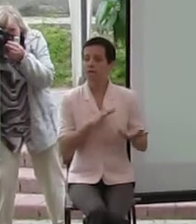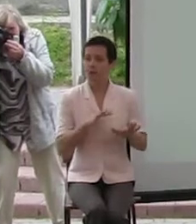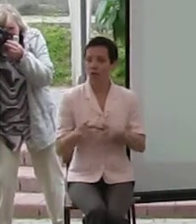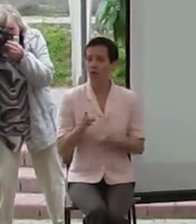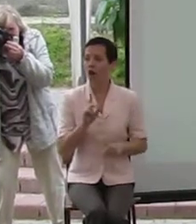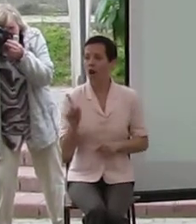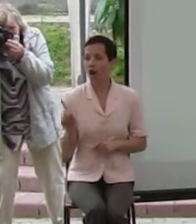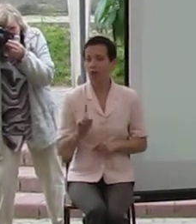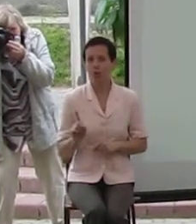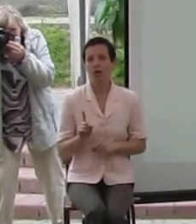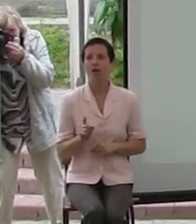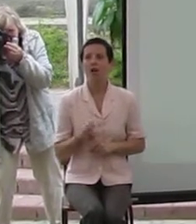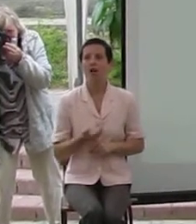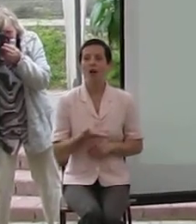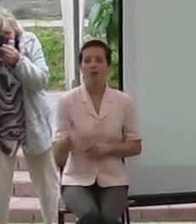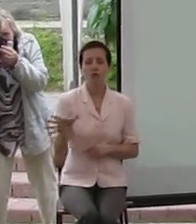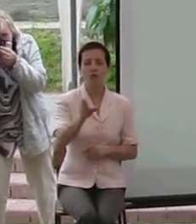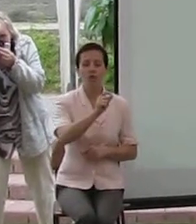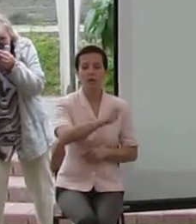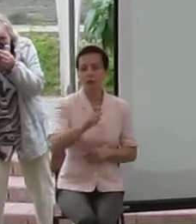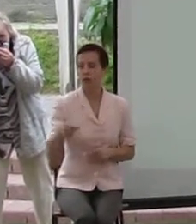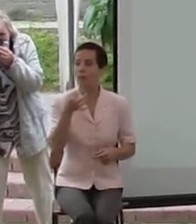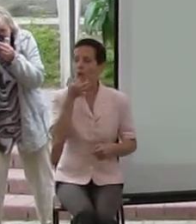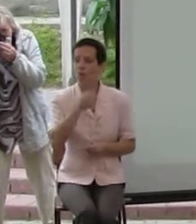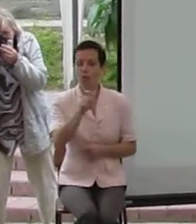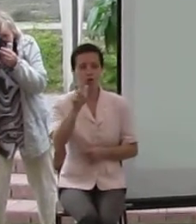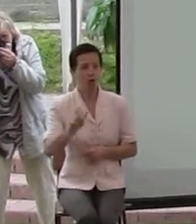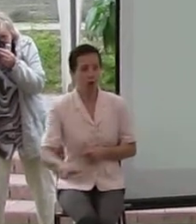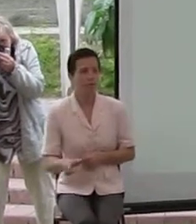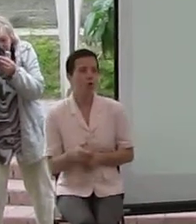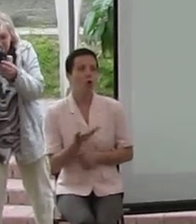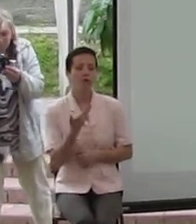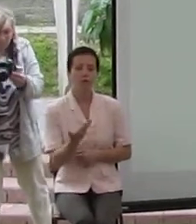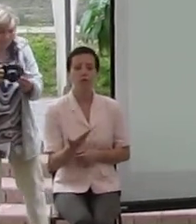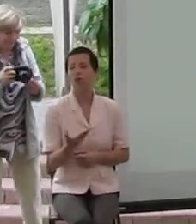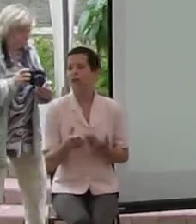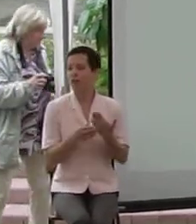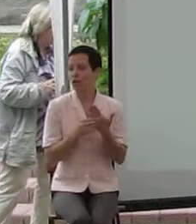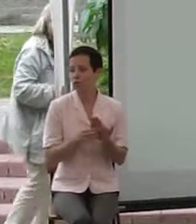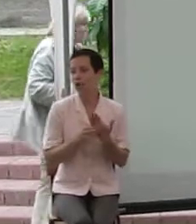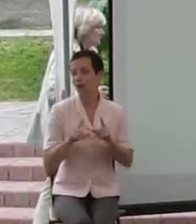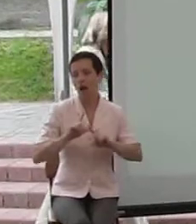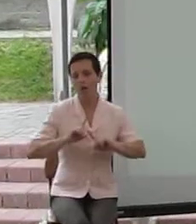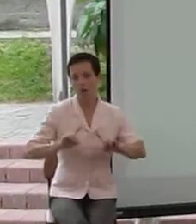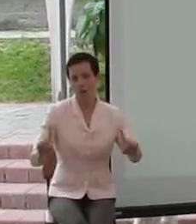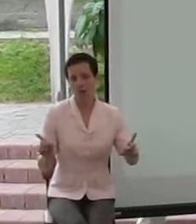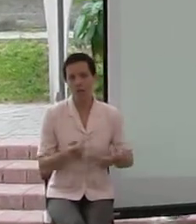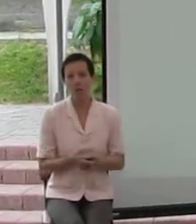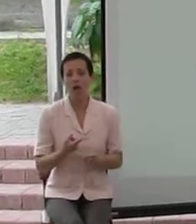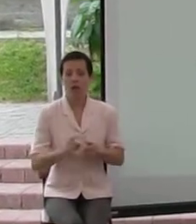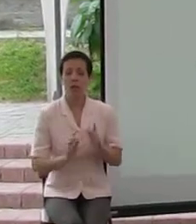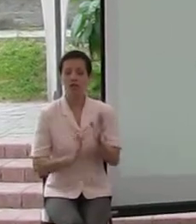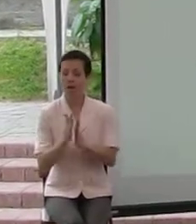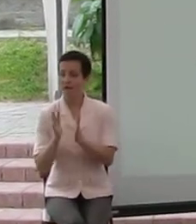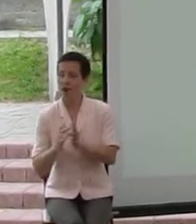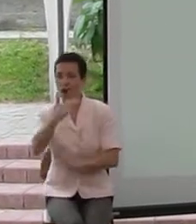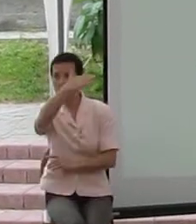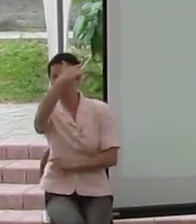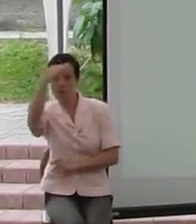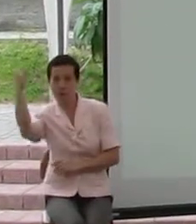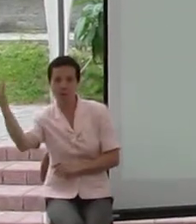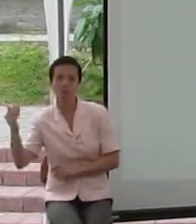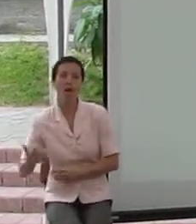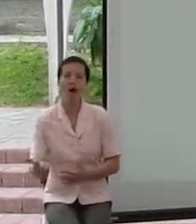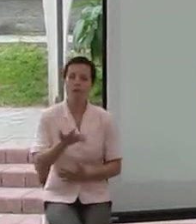которые доступны абсолютно всем людям, любому человеку, независимо от его физических особенностей. Это трава, это небо,